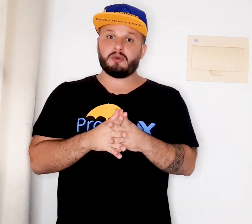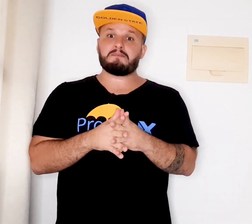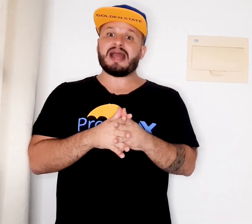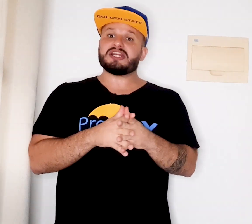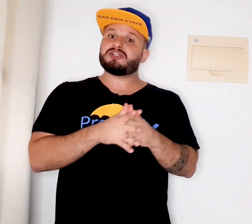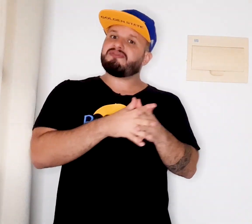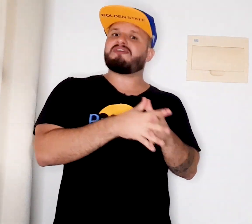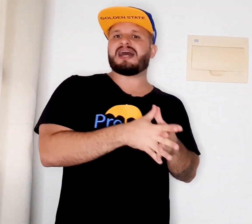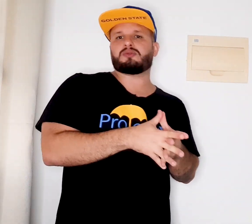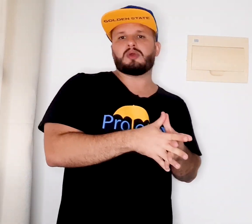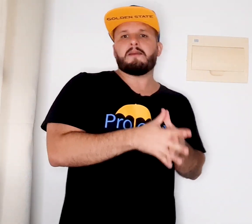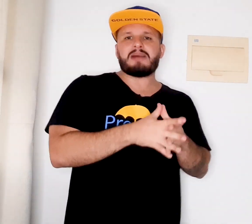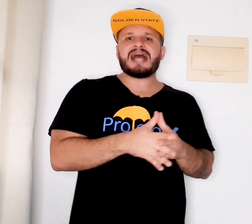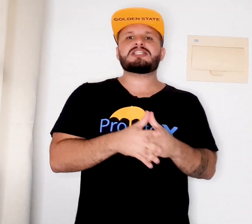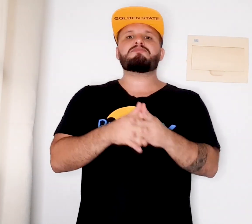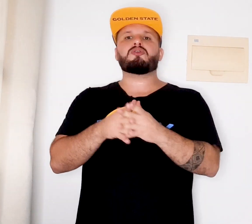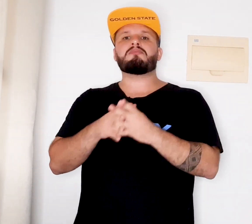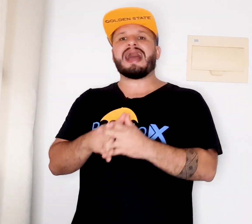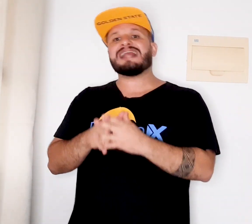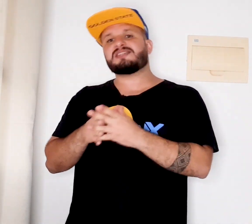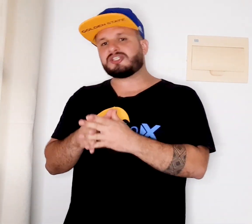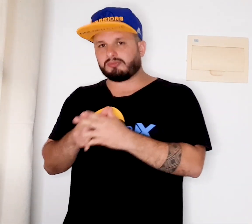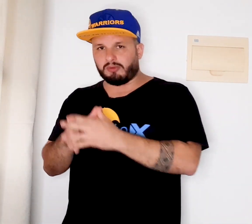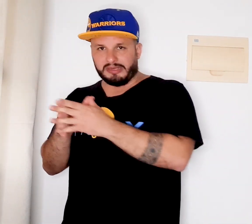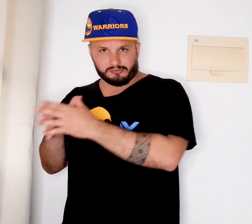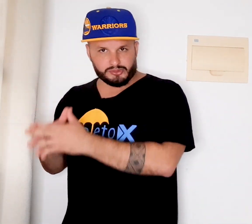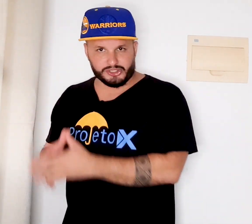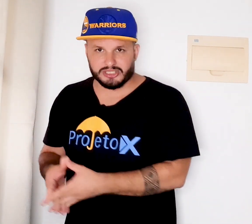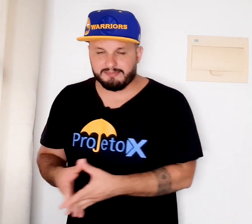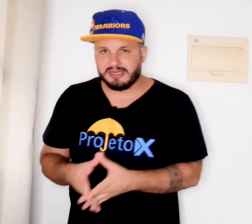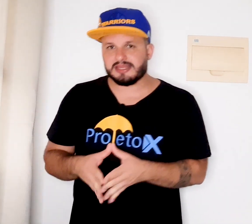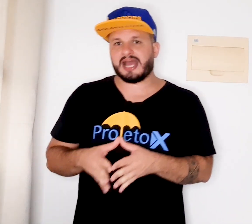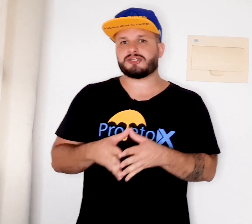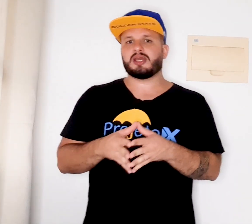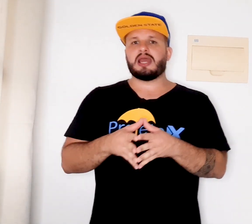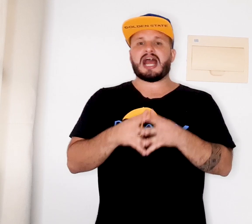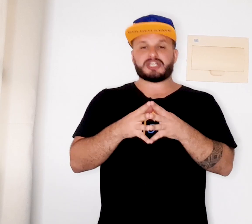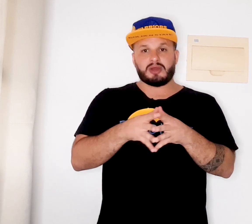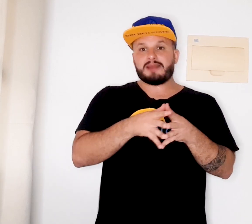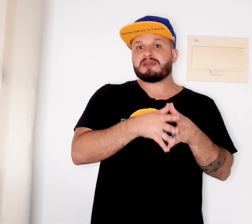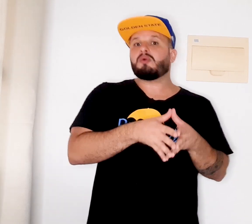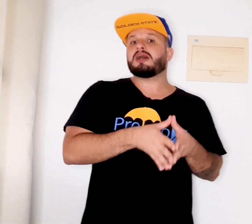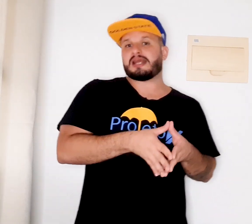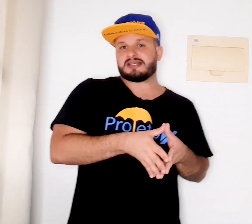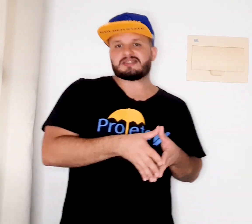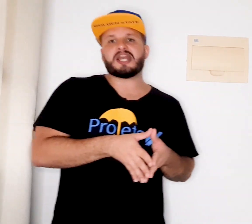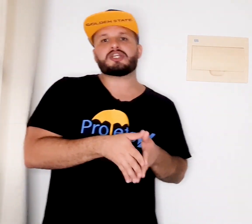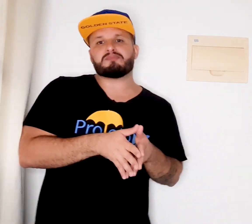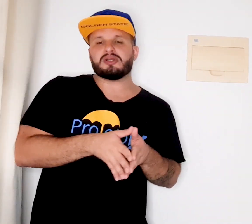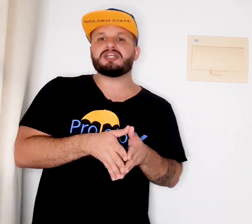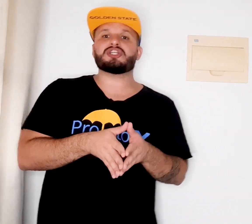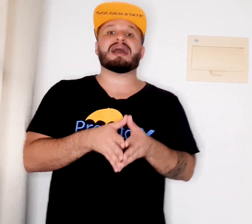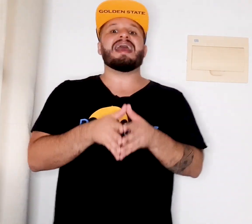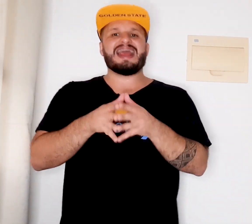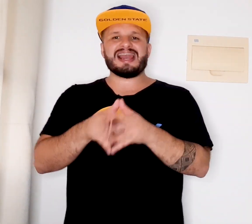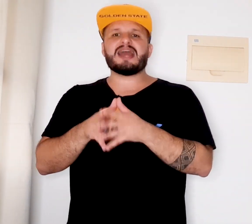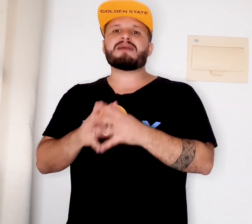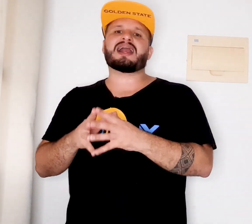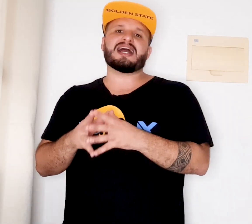o país, de fato, passe por mais esse momento de instabilidade. A história peruana recente, política, ela é marcada